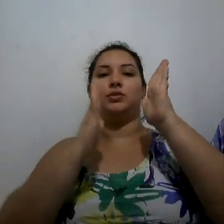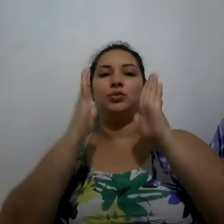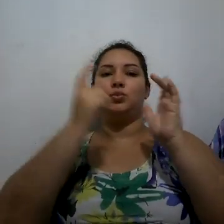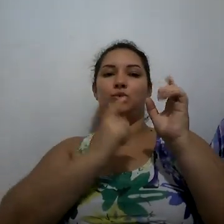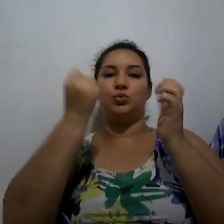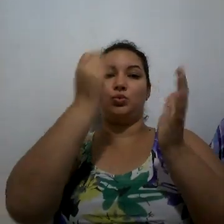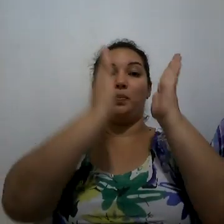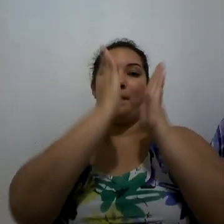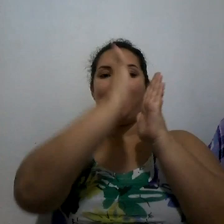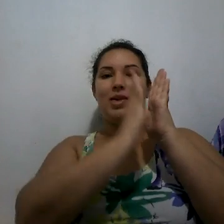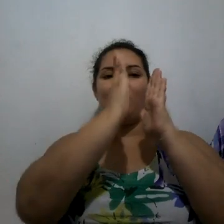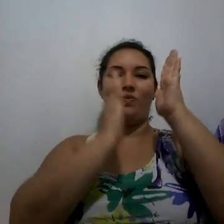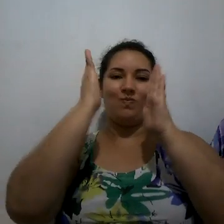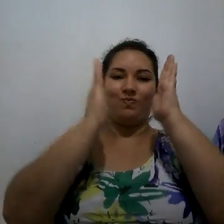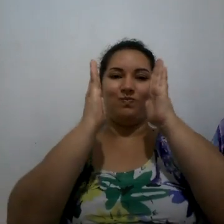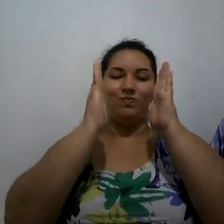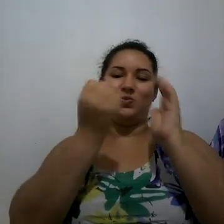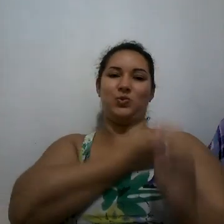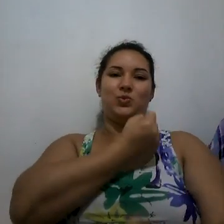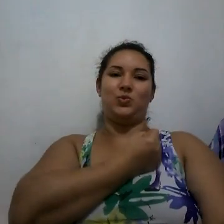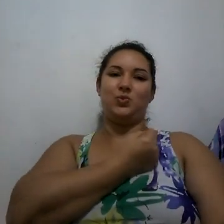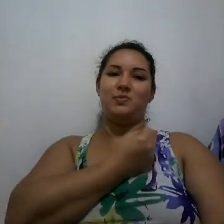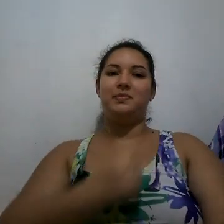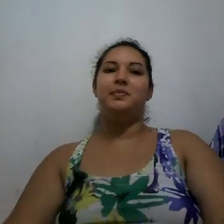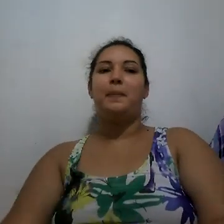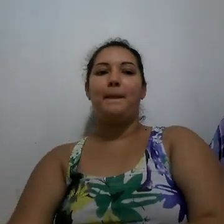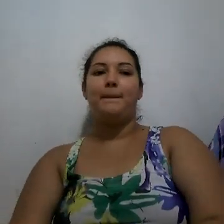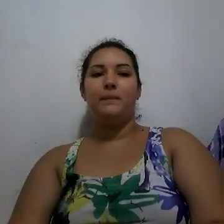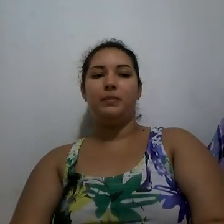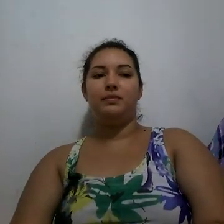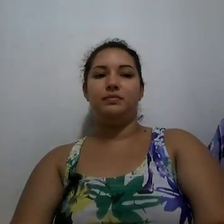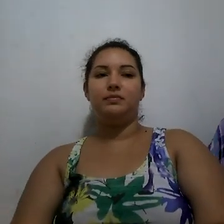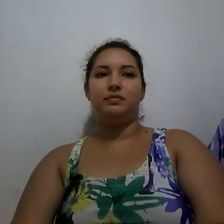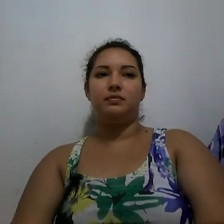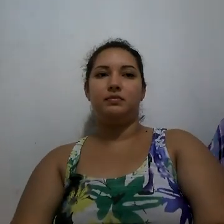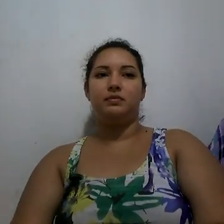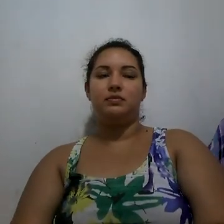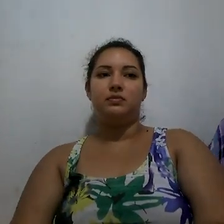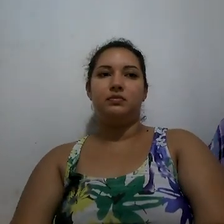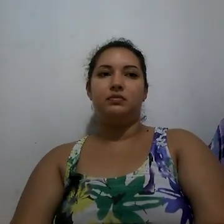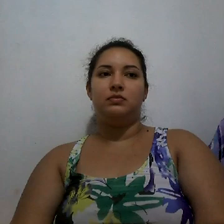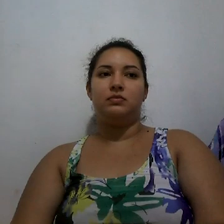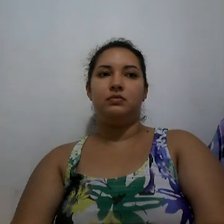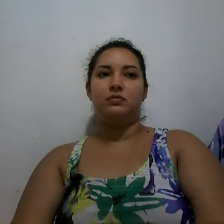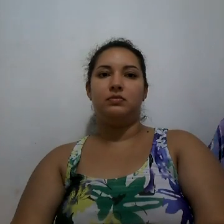então a gente não pode omitir esse 0 de forma nenhuma, porque ele é importante ali para